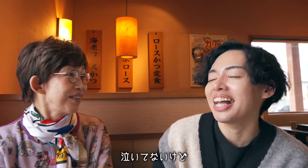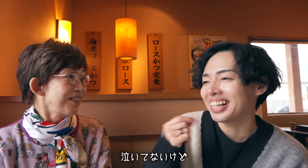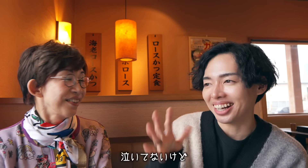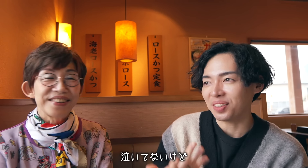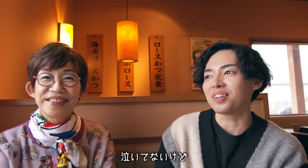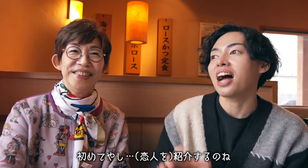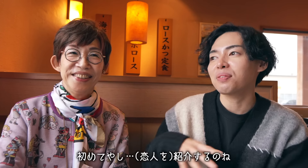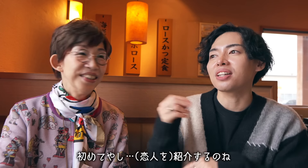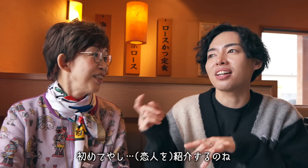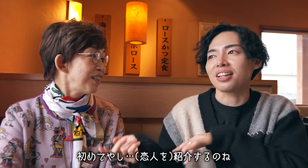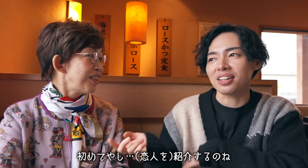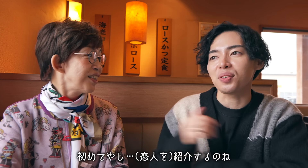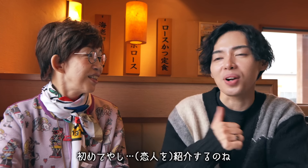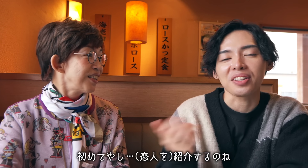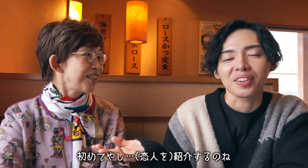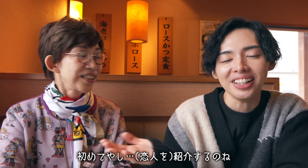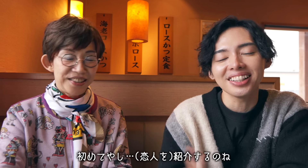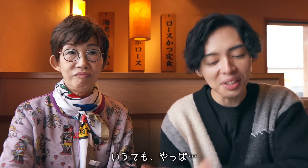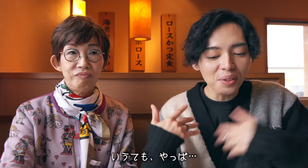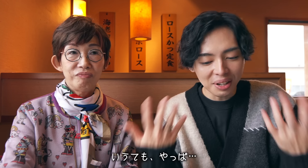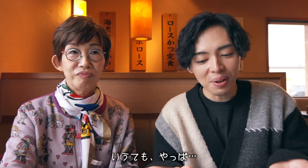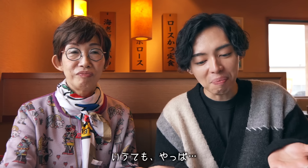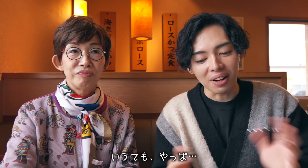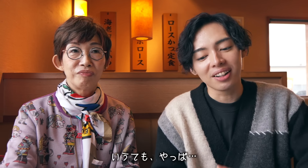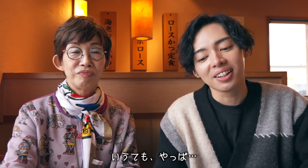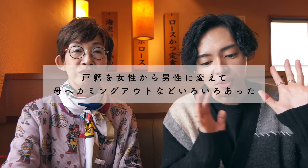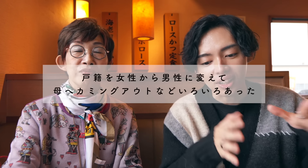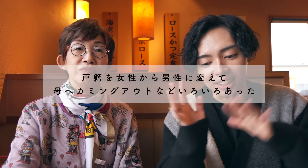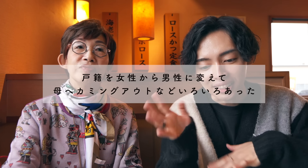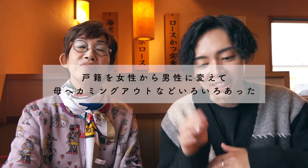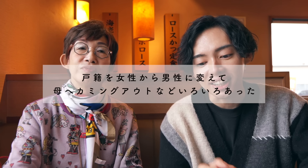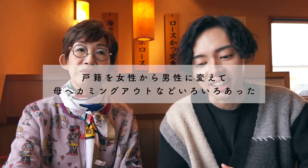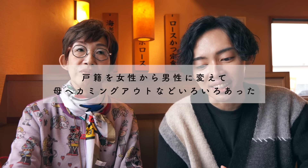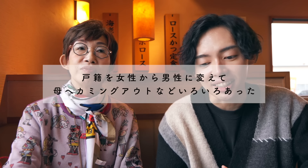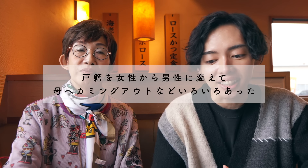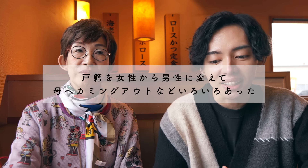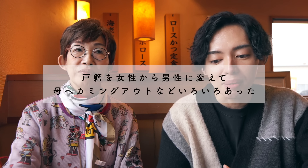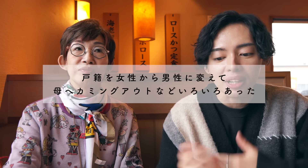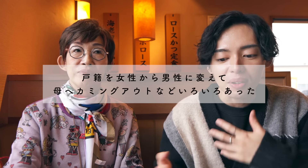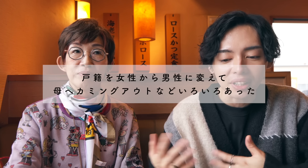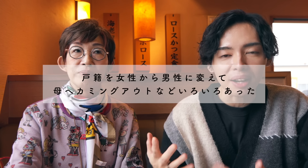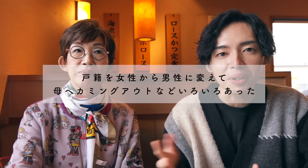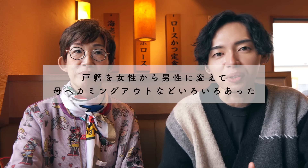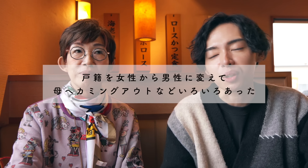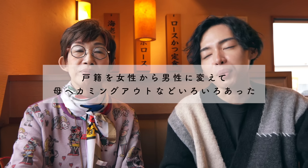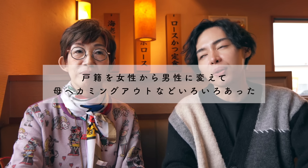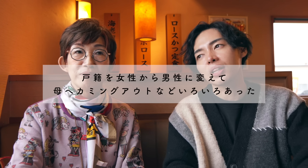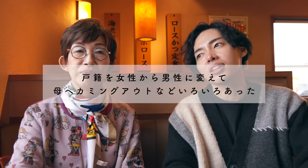泣いてないけど、初めて私紹介するのがね、まあ、言うてもやっぱ女性から男性に変えて、いろいろねカミングアウトとかもいろいろあ